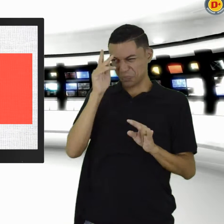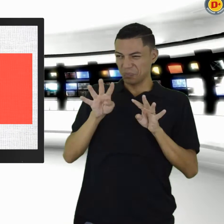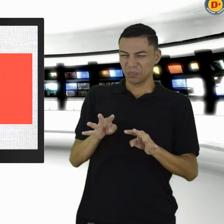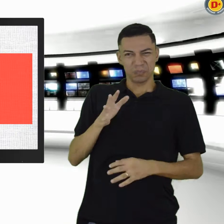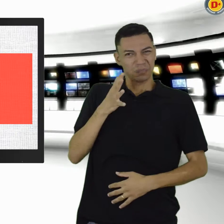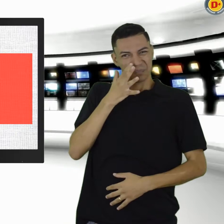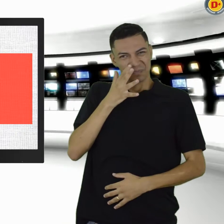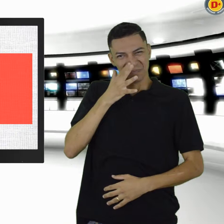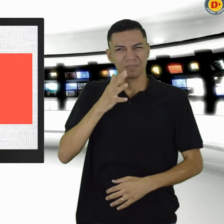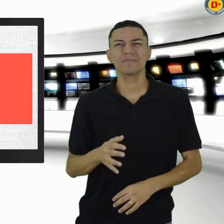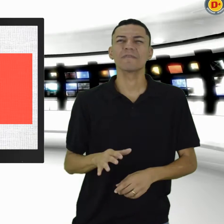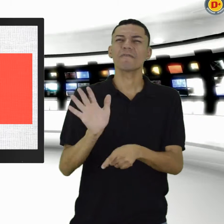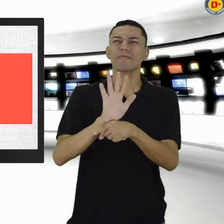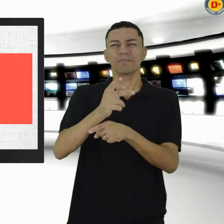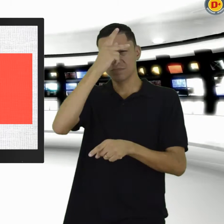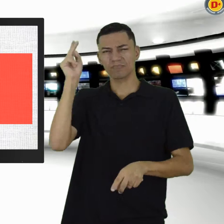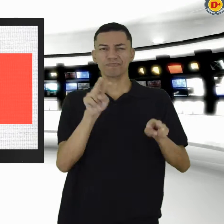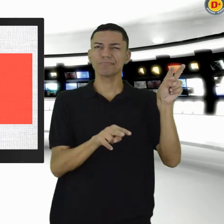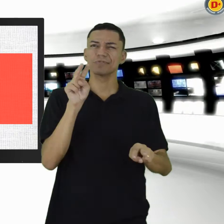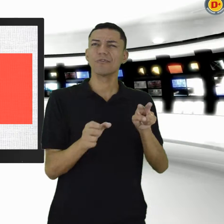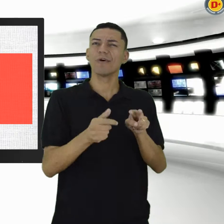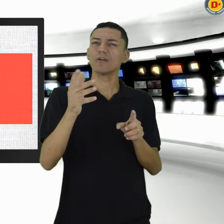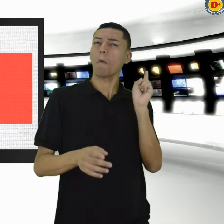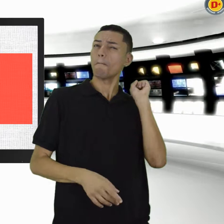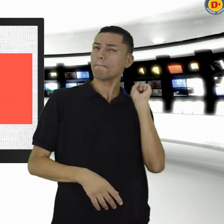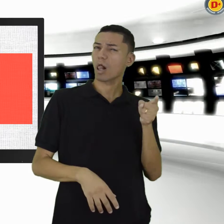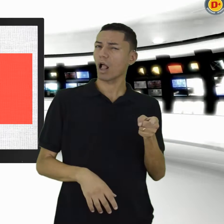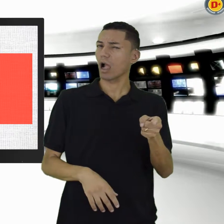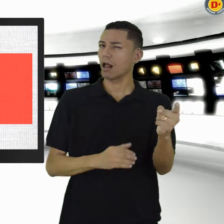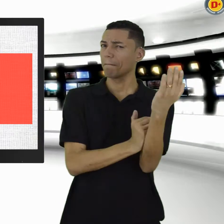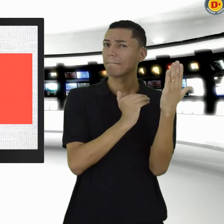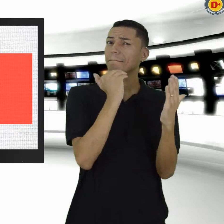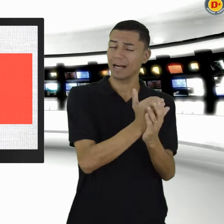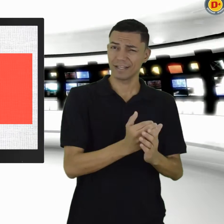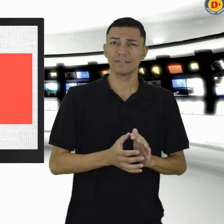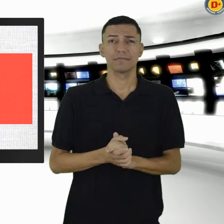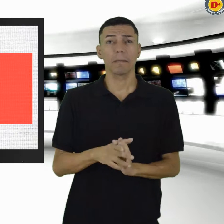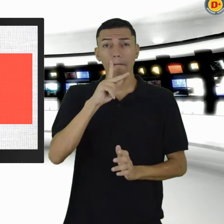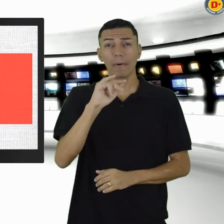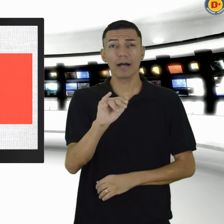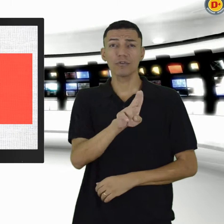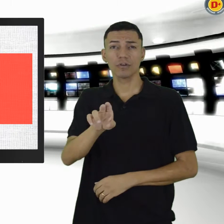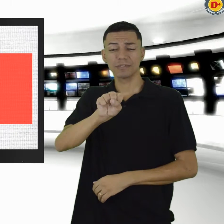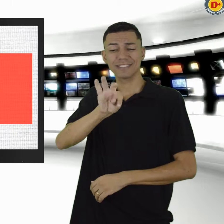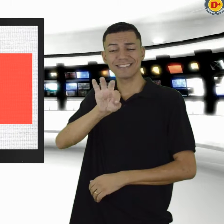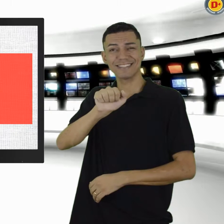Moreira, pai do jovem que tem paralisia cerebral, o ajeita no colo antes de seguir para o divertido passeio.